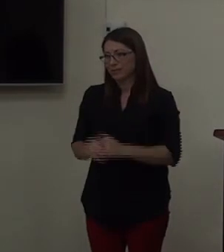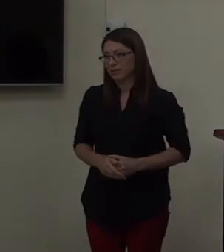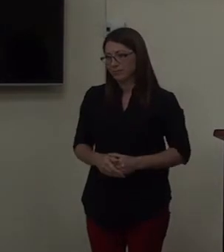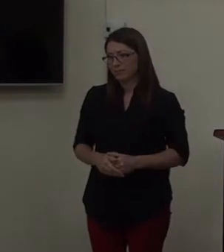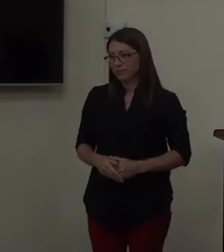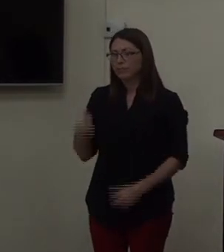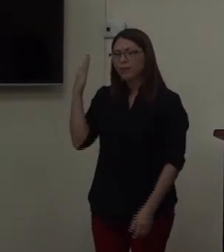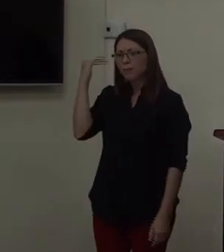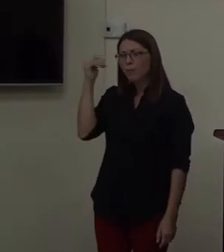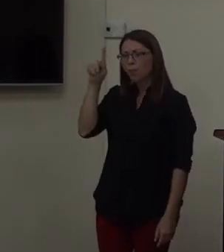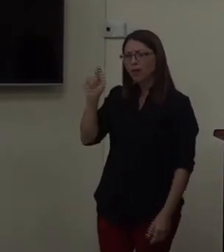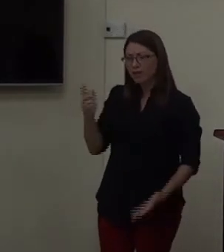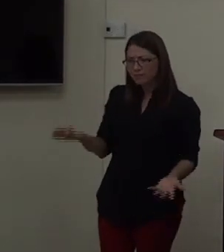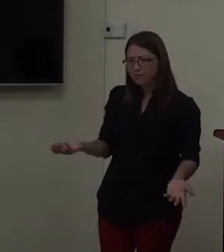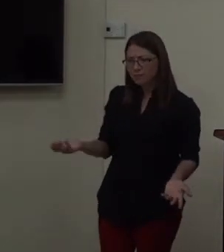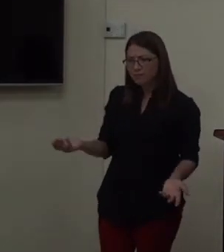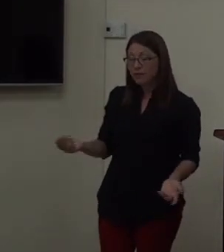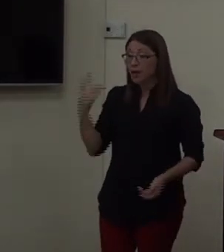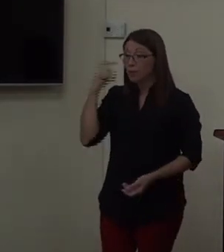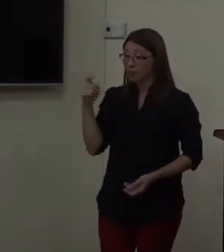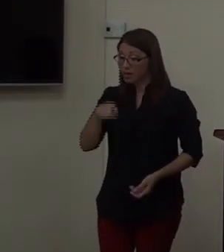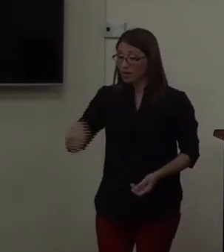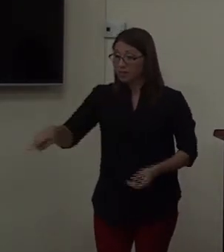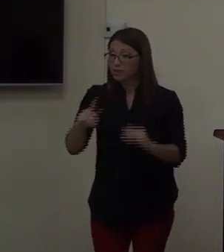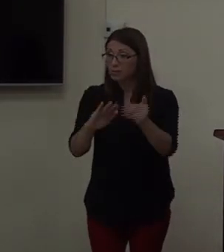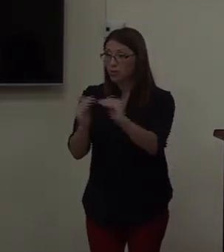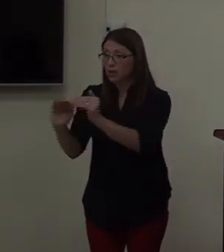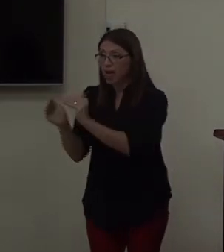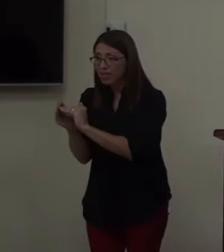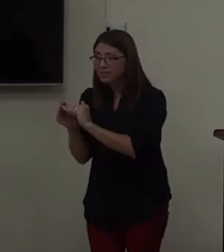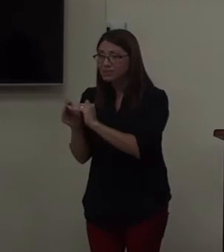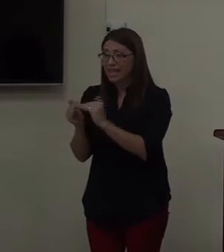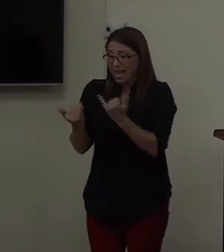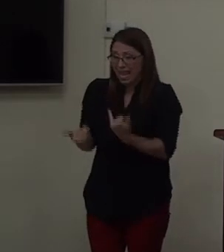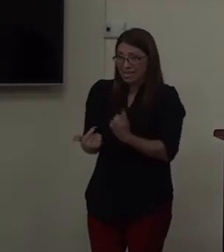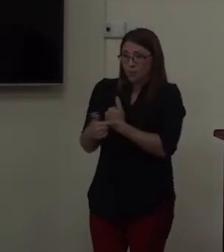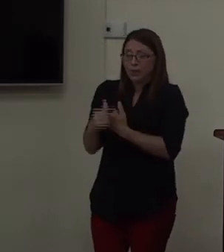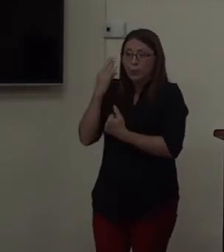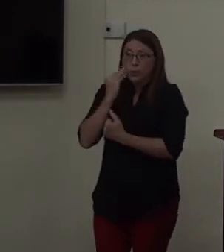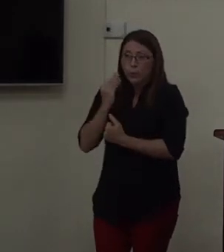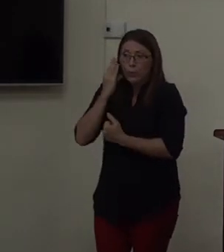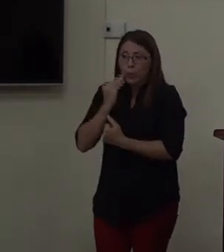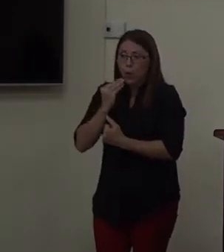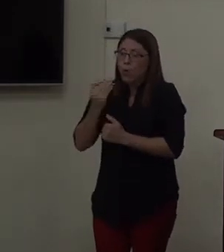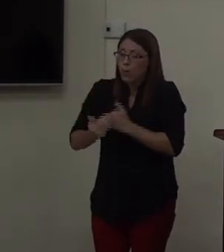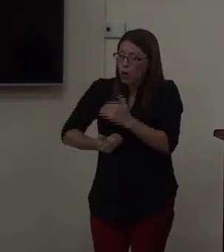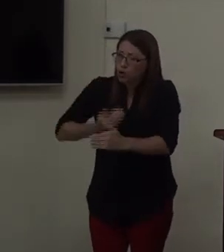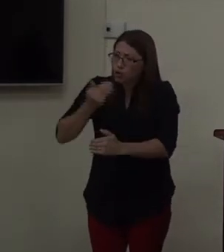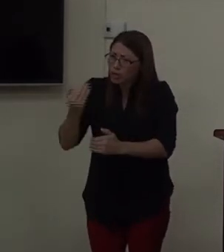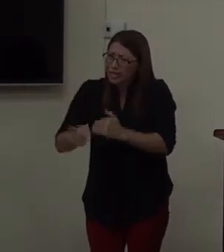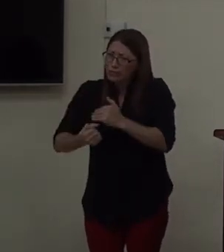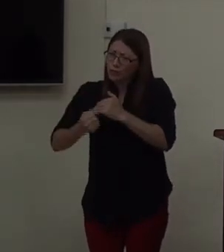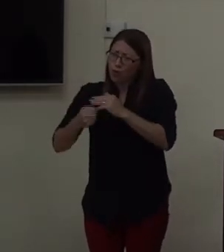¿Por qué? Porque esas comunidades están atravesando por un proceso abrupto,